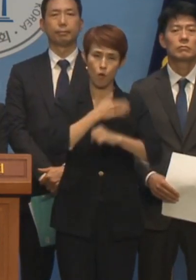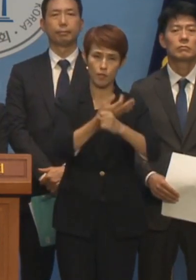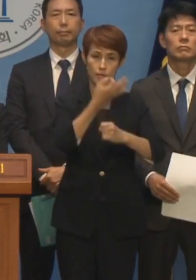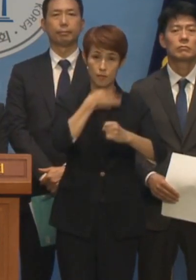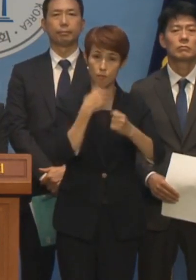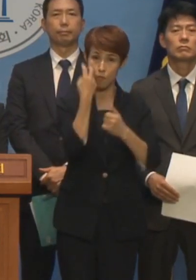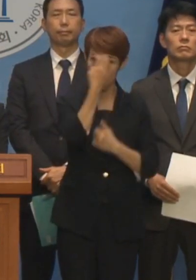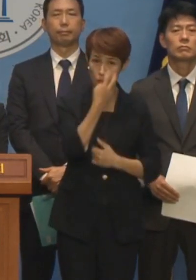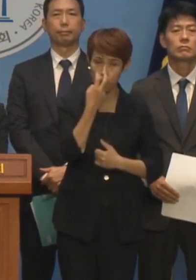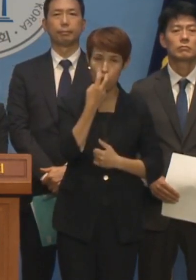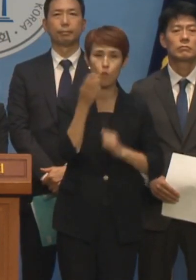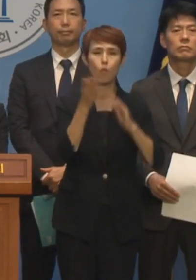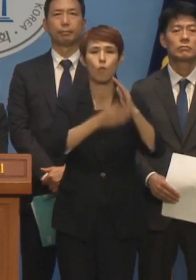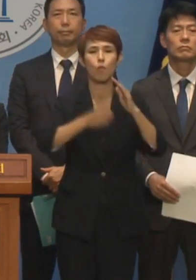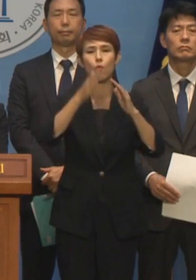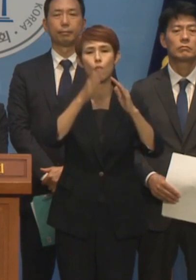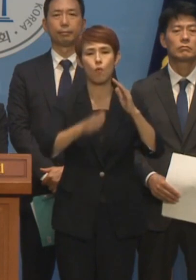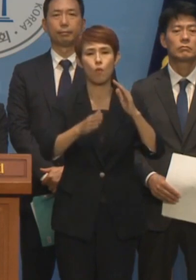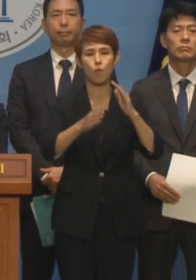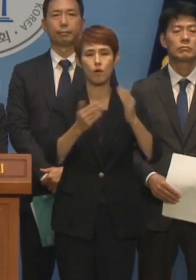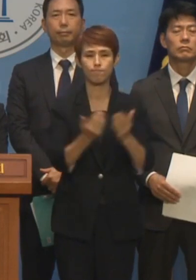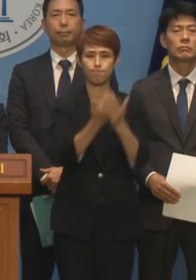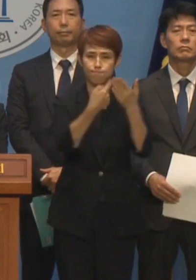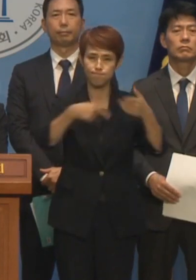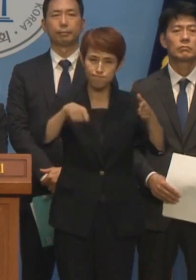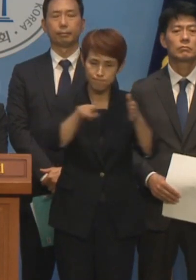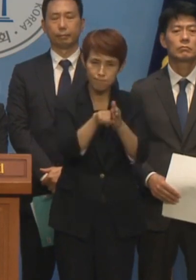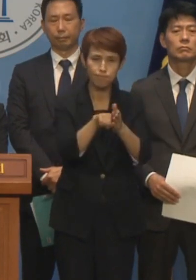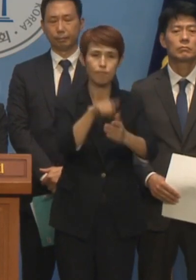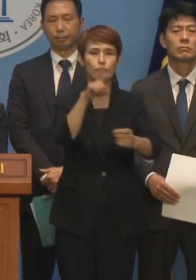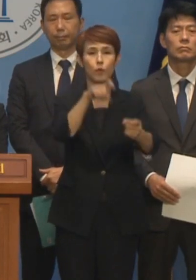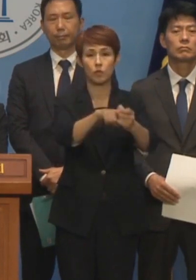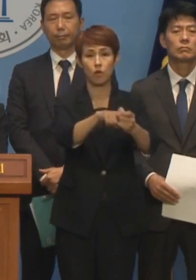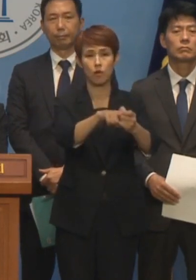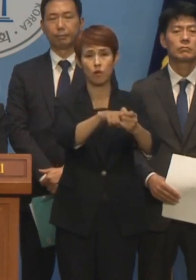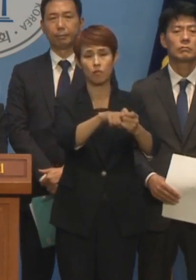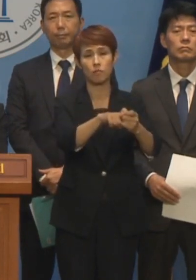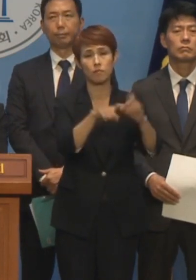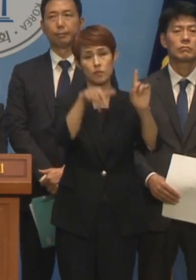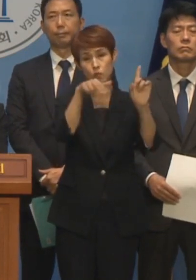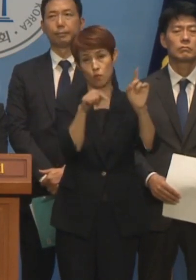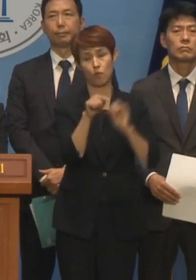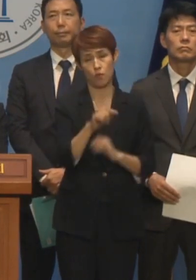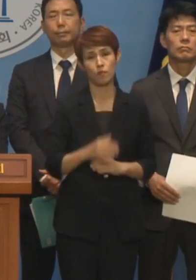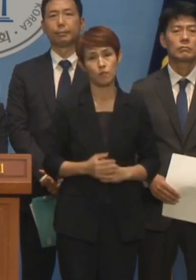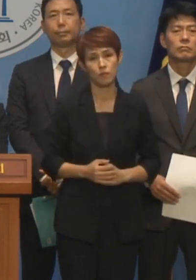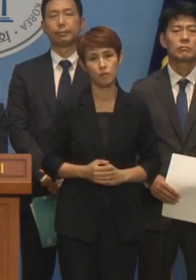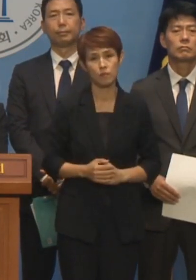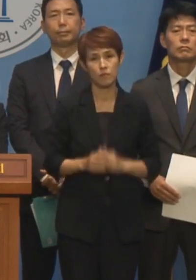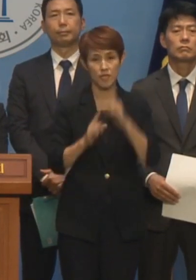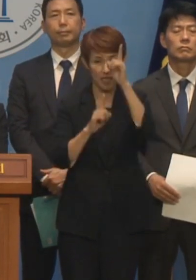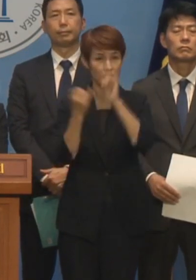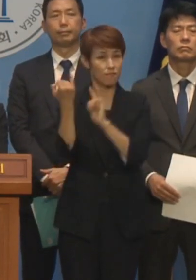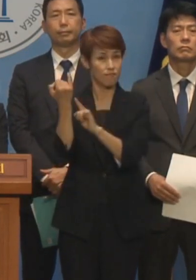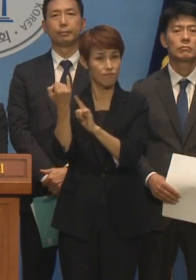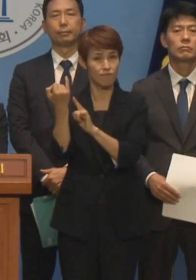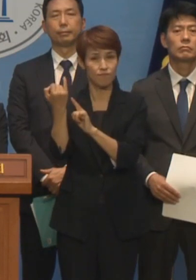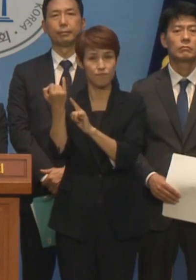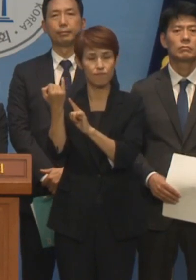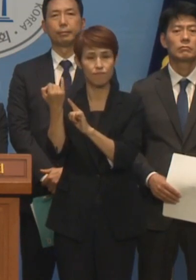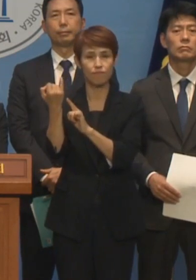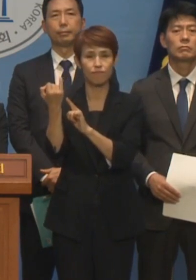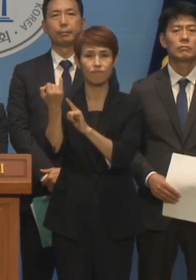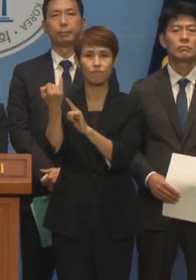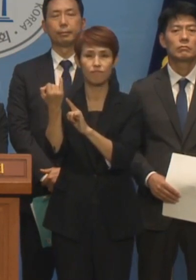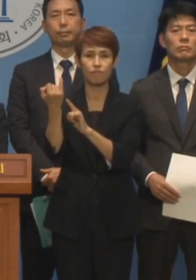보호와 공공복리의 증진에 이바지함을 목적으로 한다라고 되어 있습니다. 이진숙 전 국민의힘